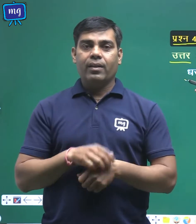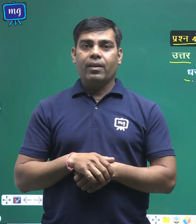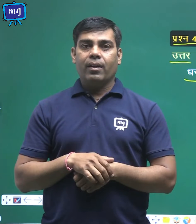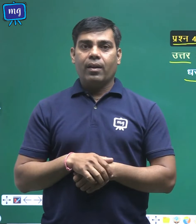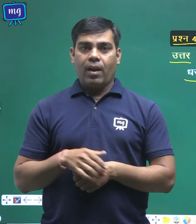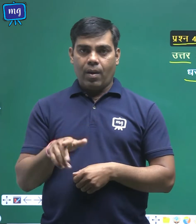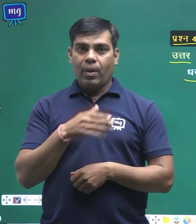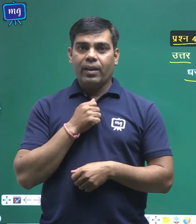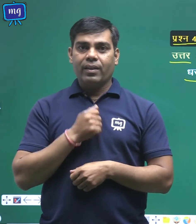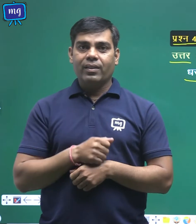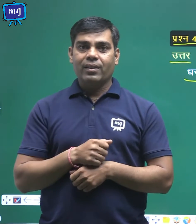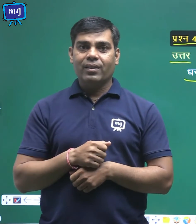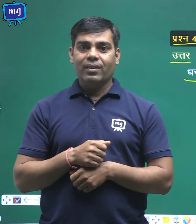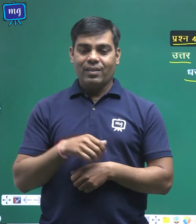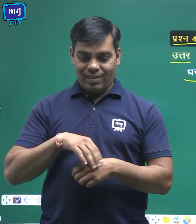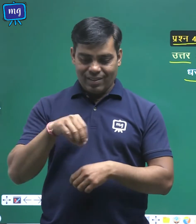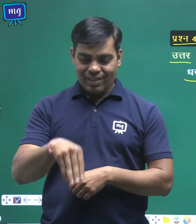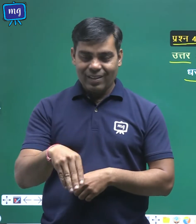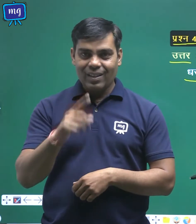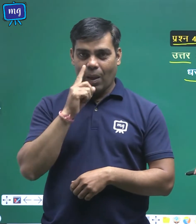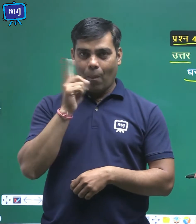हमारी धरती माँ है।